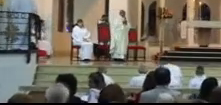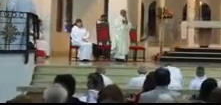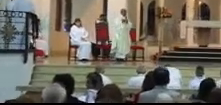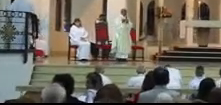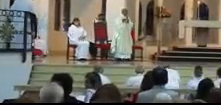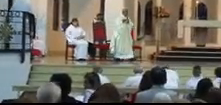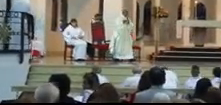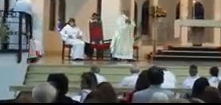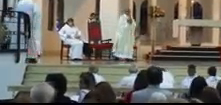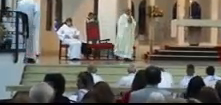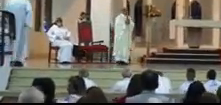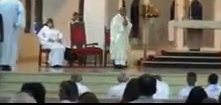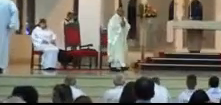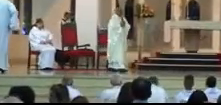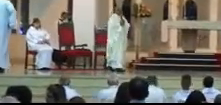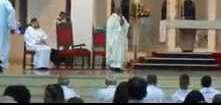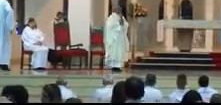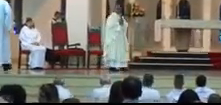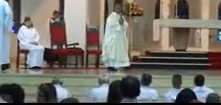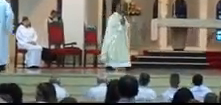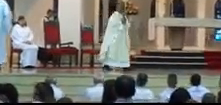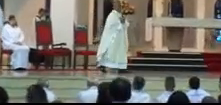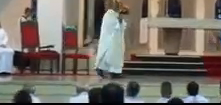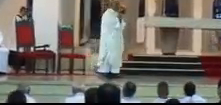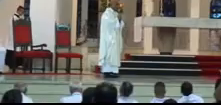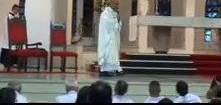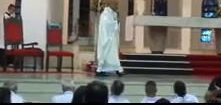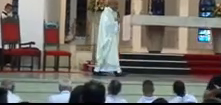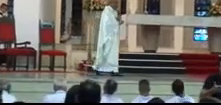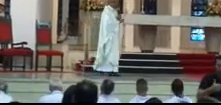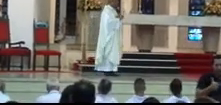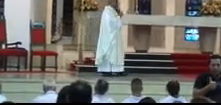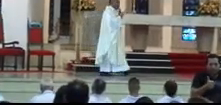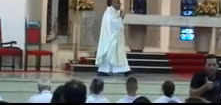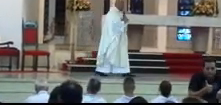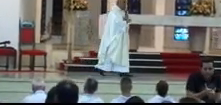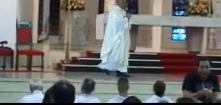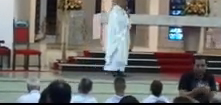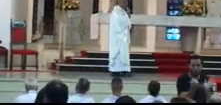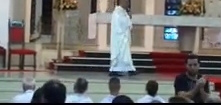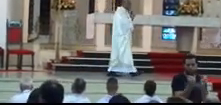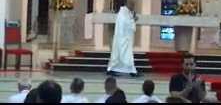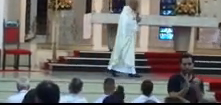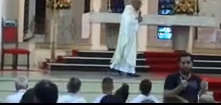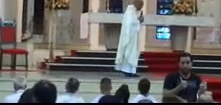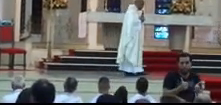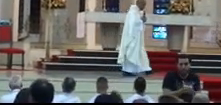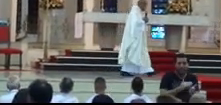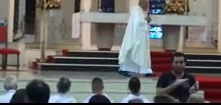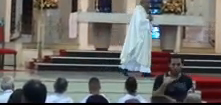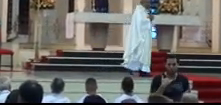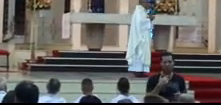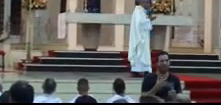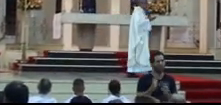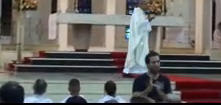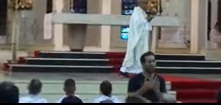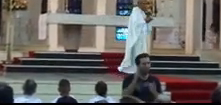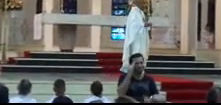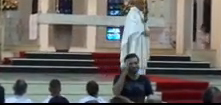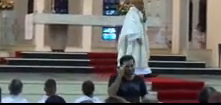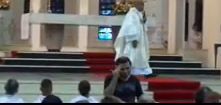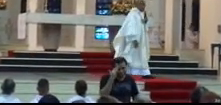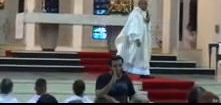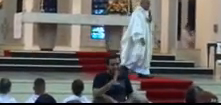Jesus sabia que tinha chegado a sua hora. Tendo amado os seus, amou-os até o fim.